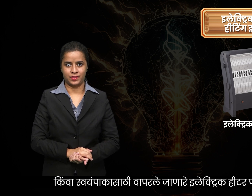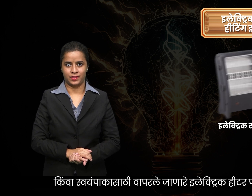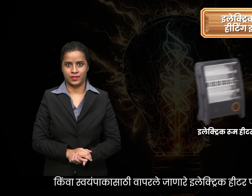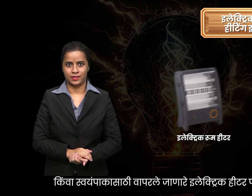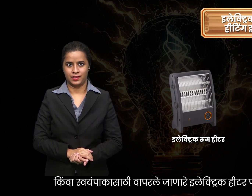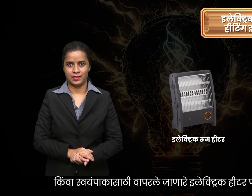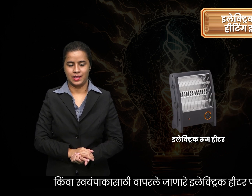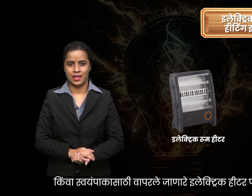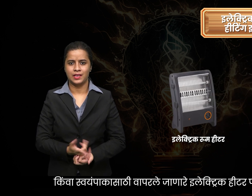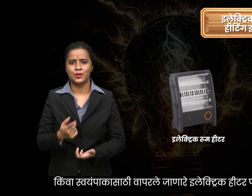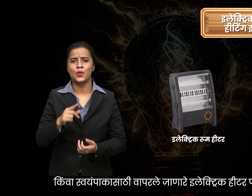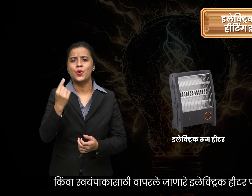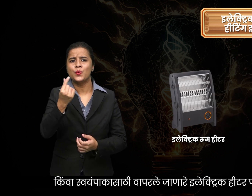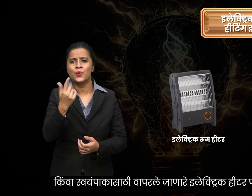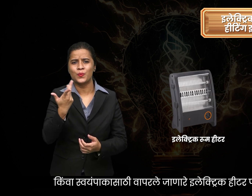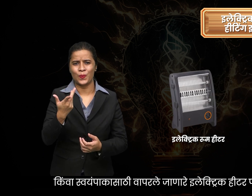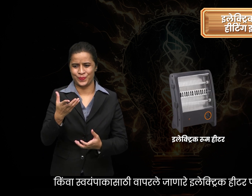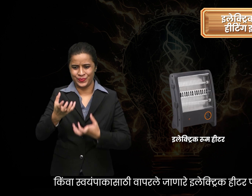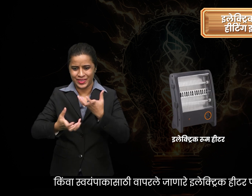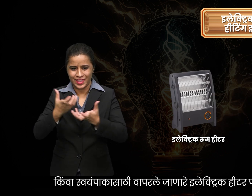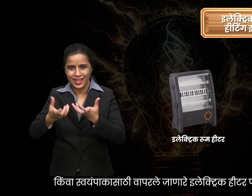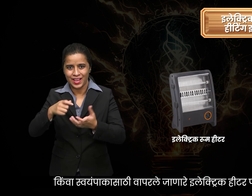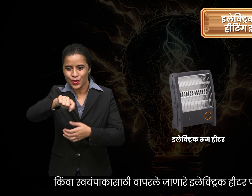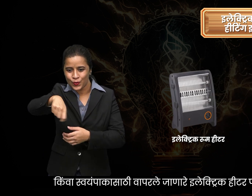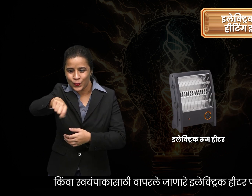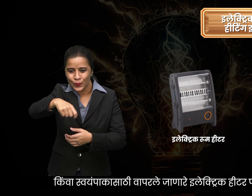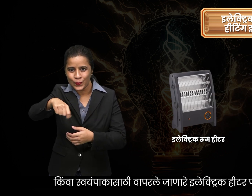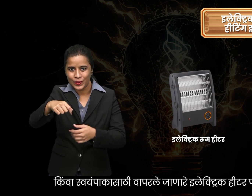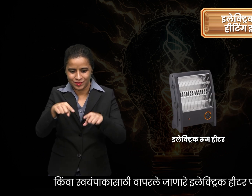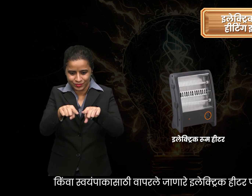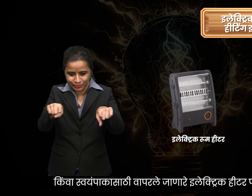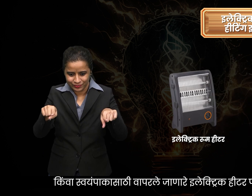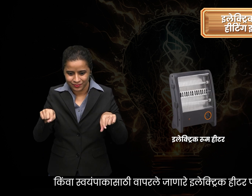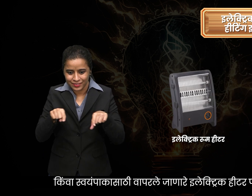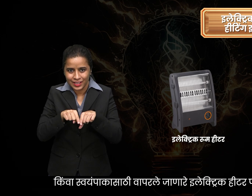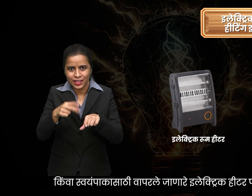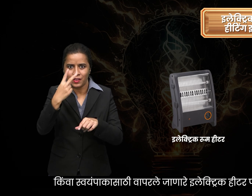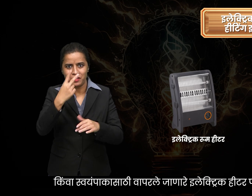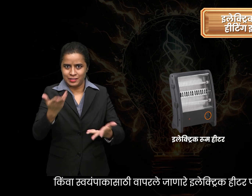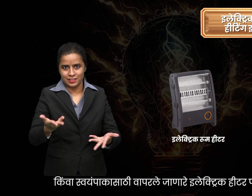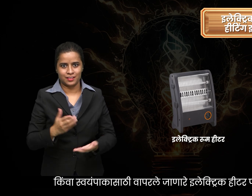किंवा स्वयंपाकासाठी वापरले जाणारे इलेक्ट्रिक हीटर पाहिले असेल.